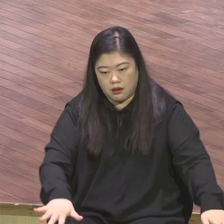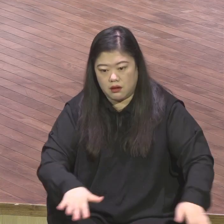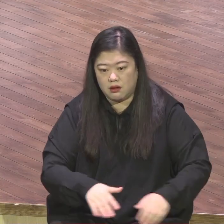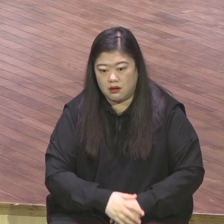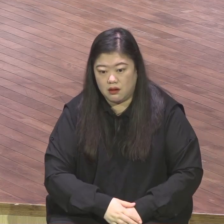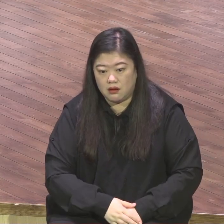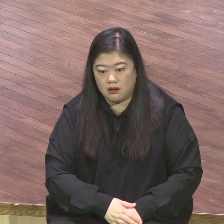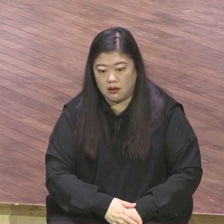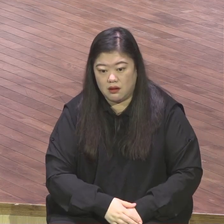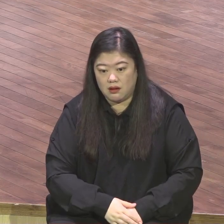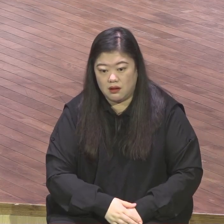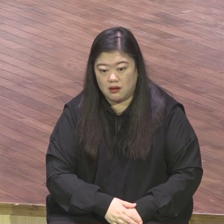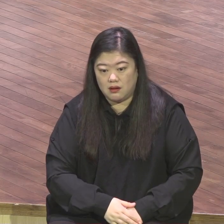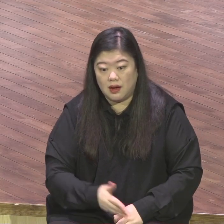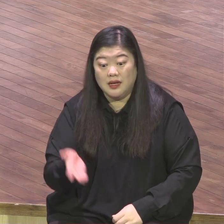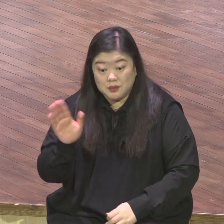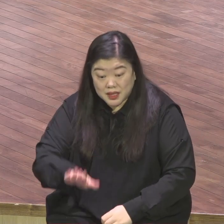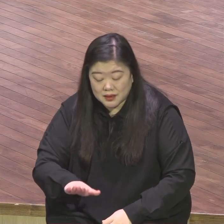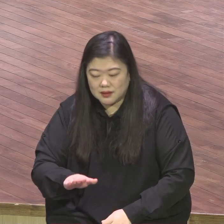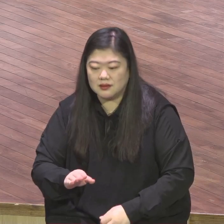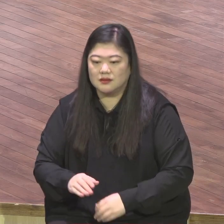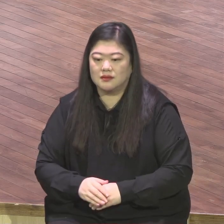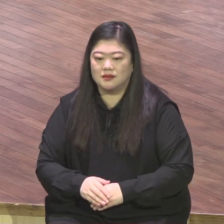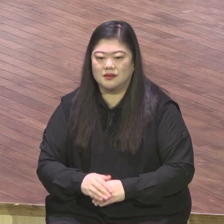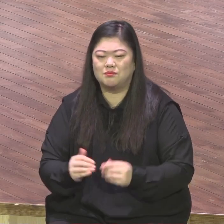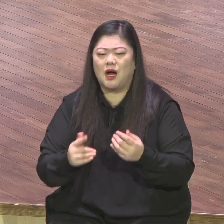저 인간 딱 꼴보기 싫은데